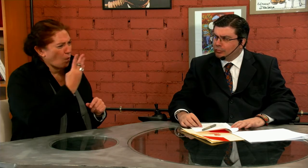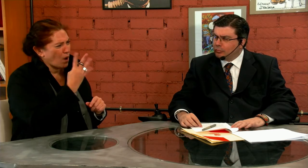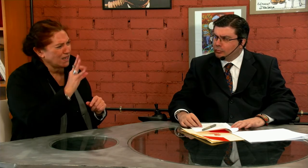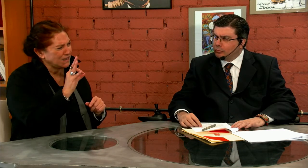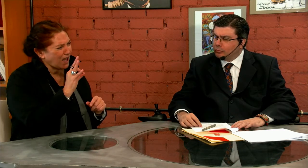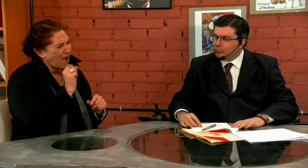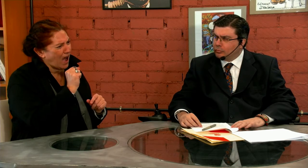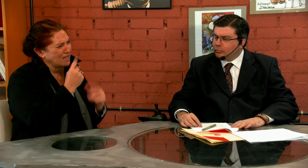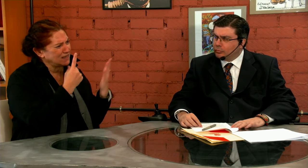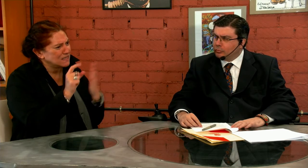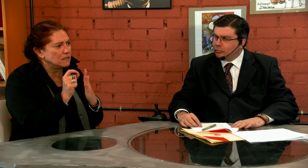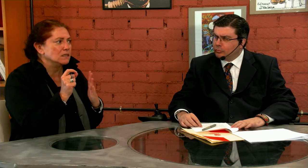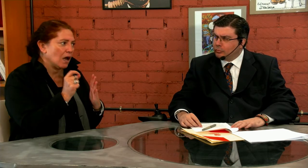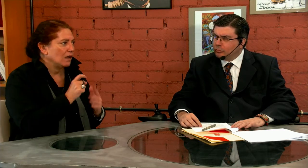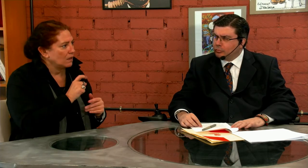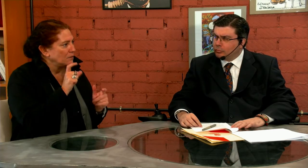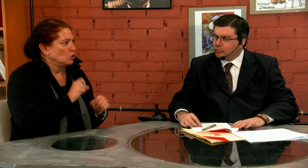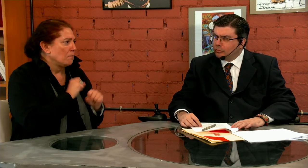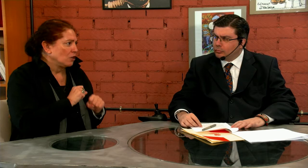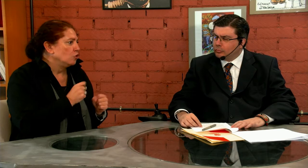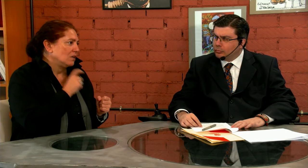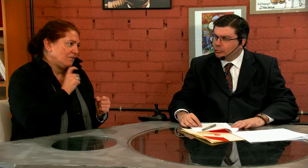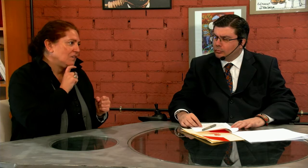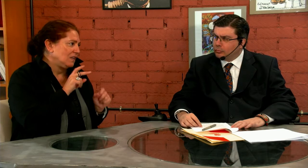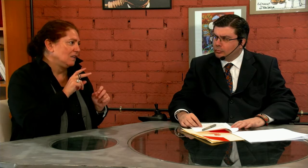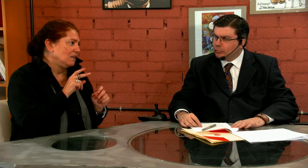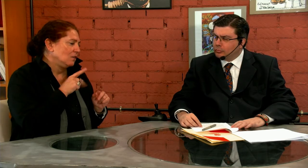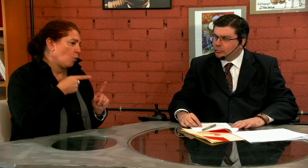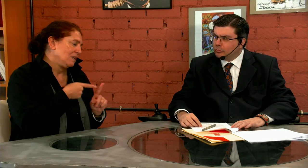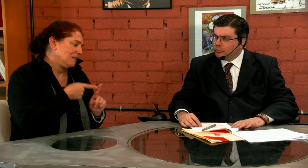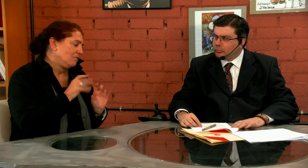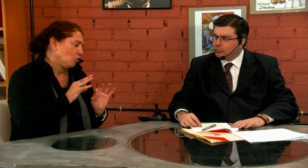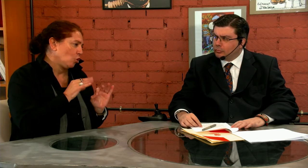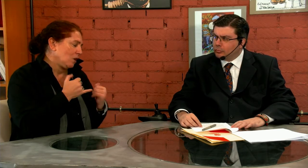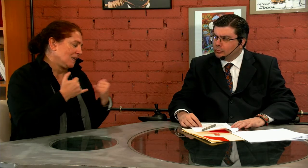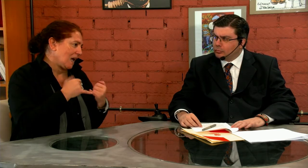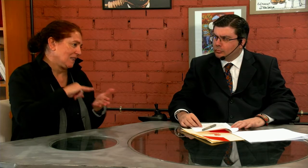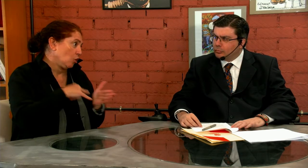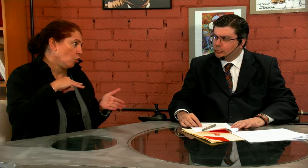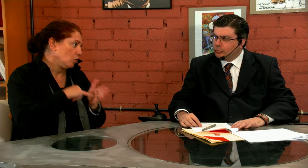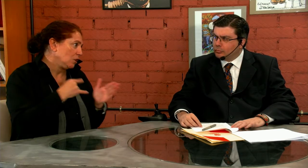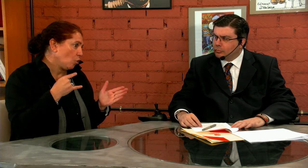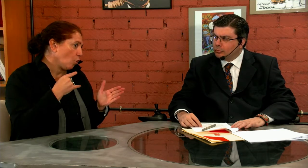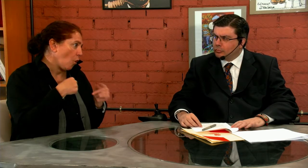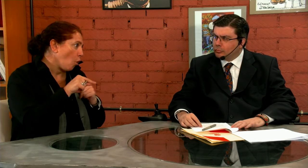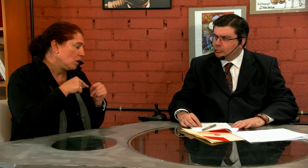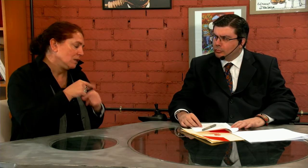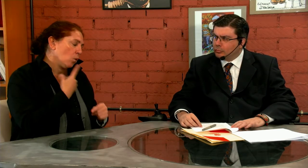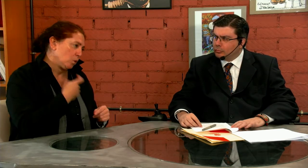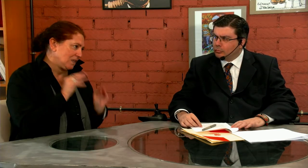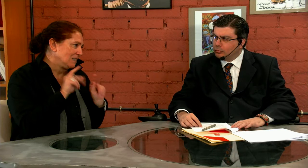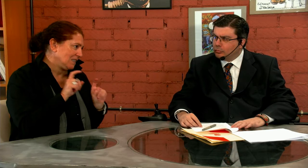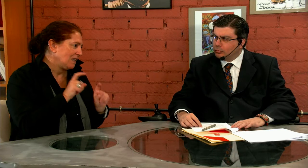de signos, las mujeres no pueden acceder a ese recurso o personas mayores cuando solicitan la teleasistencia. Entonces